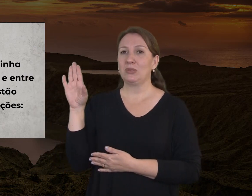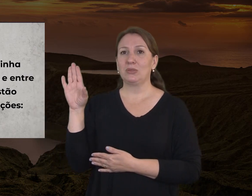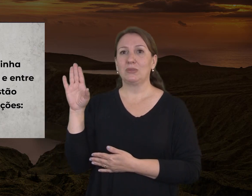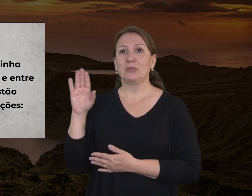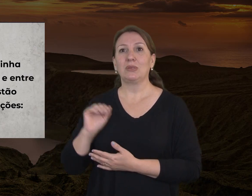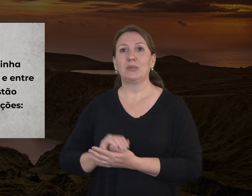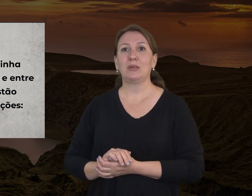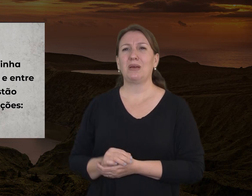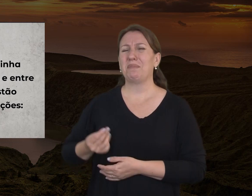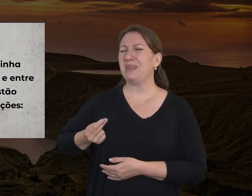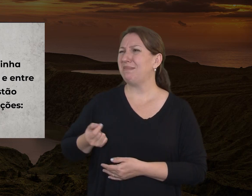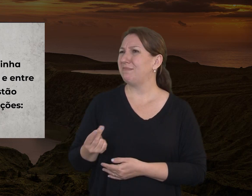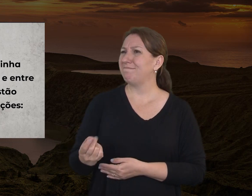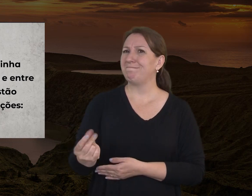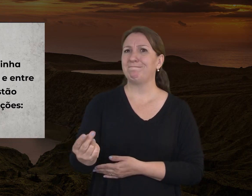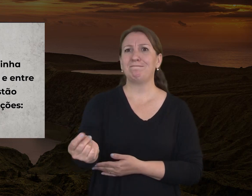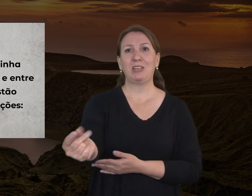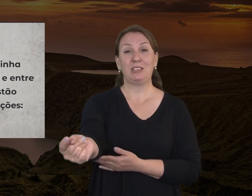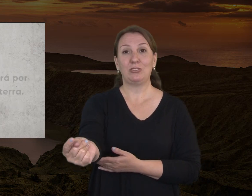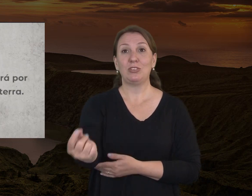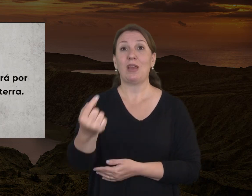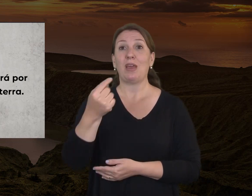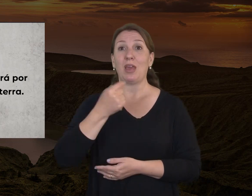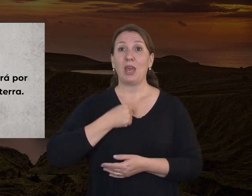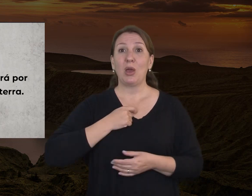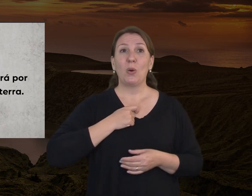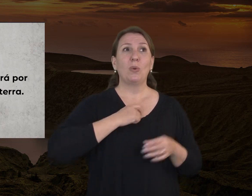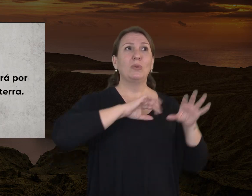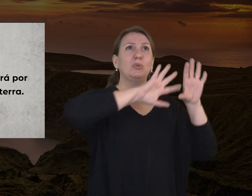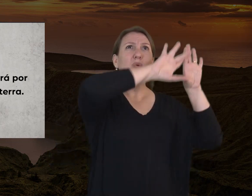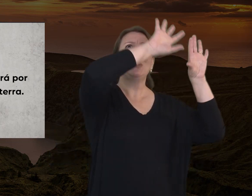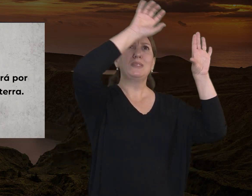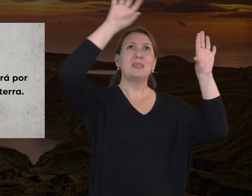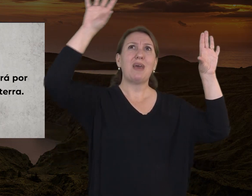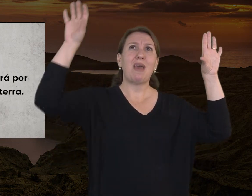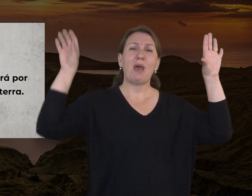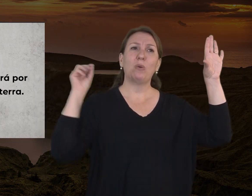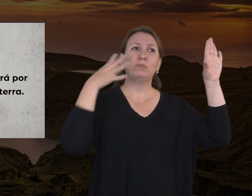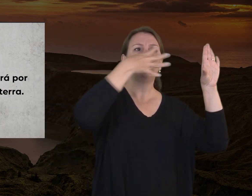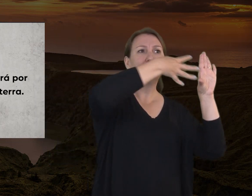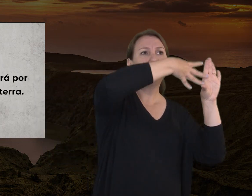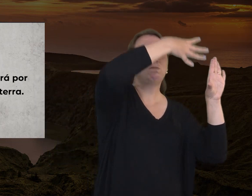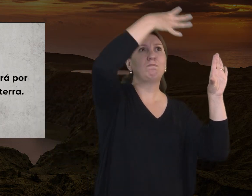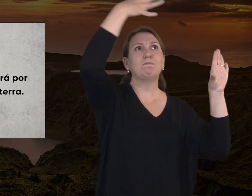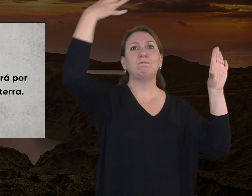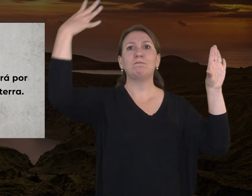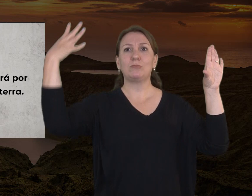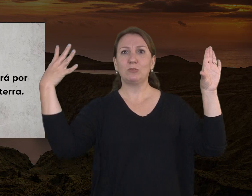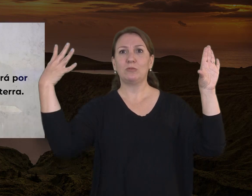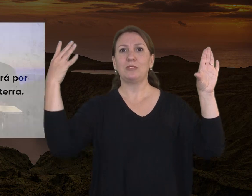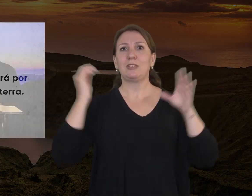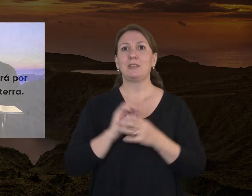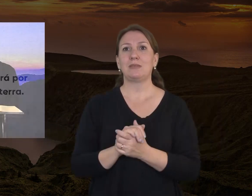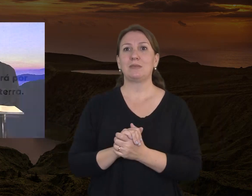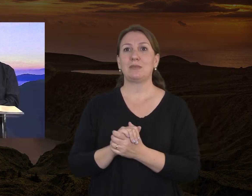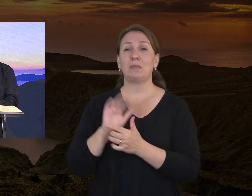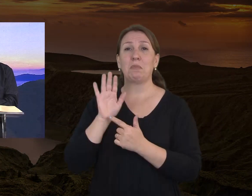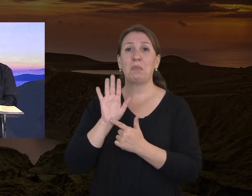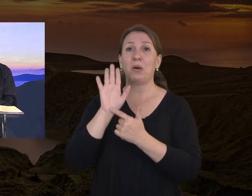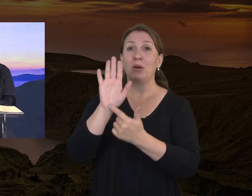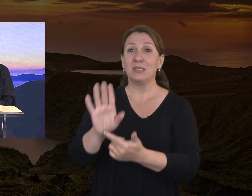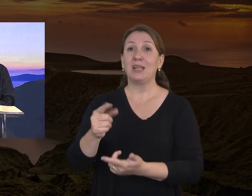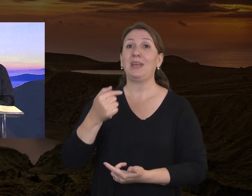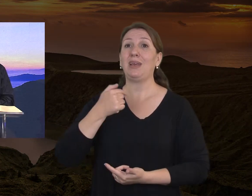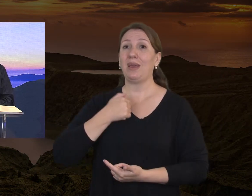perpétuas gerações. Porém, nas nuvens o meu arco será por sinal da aliança entre mim e a terra. Então Deus não